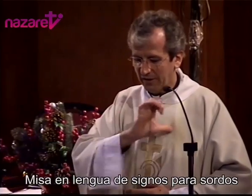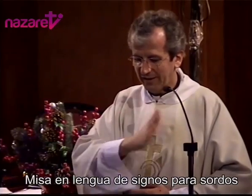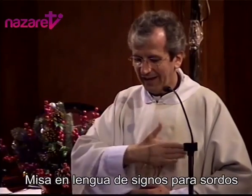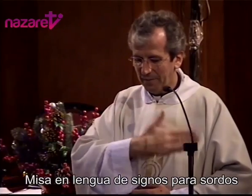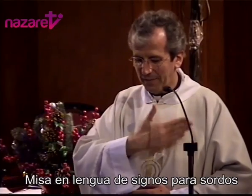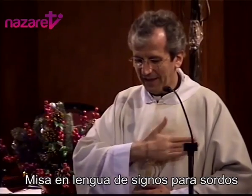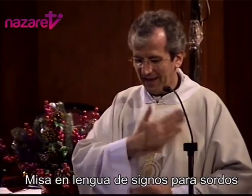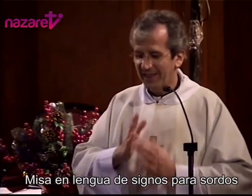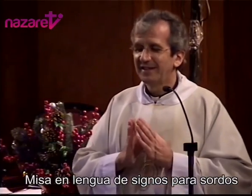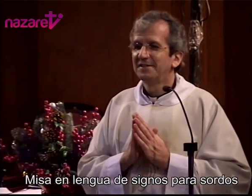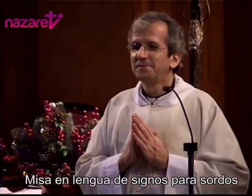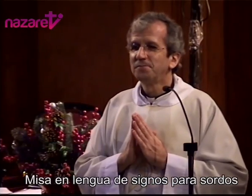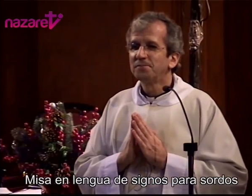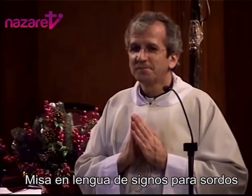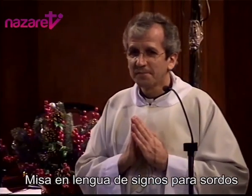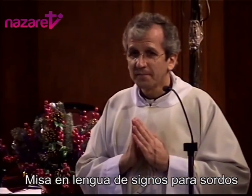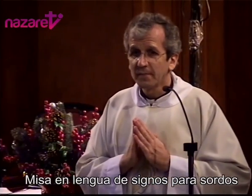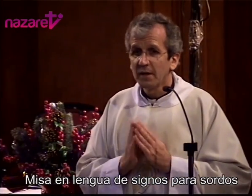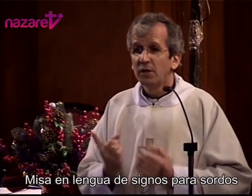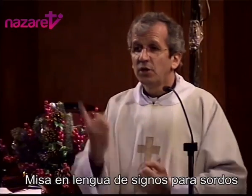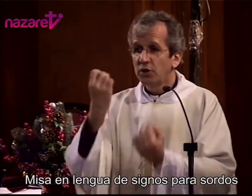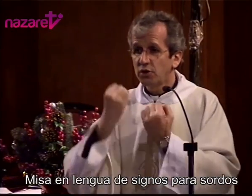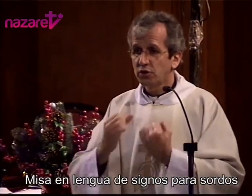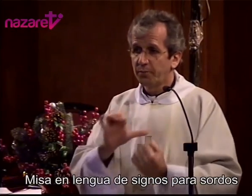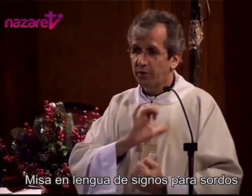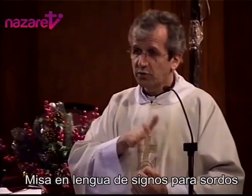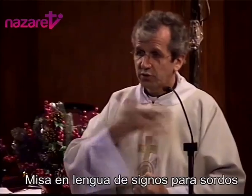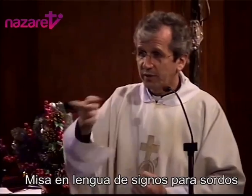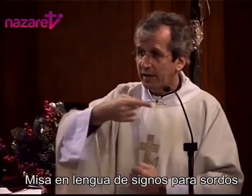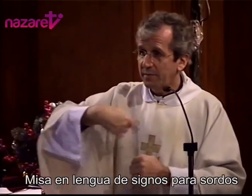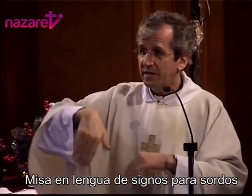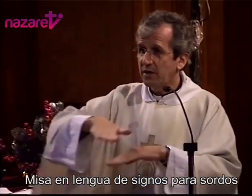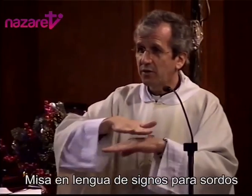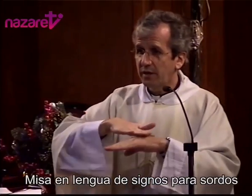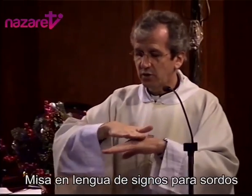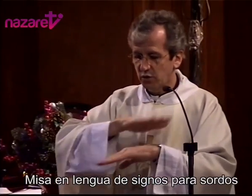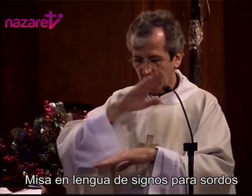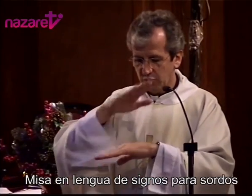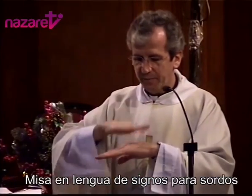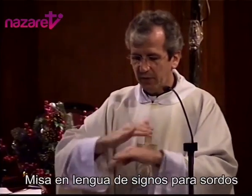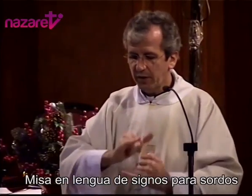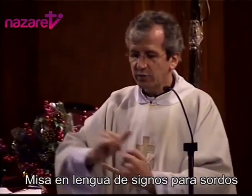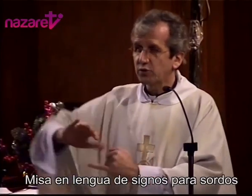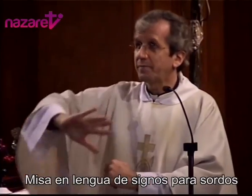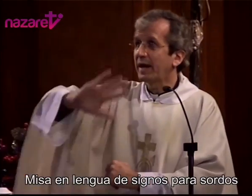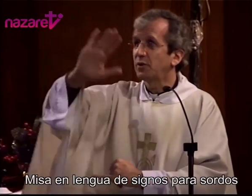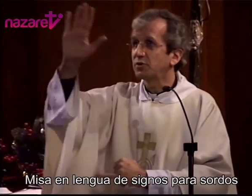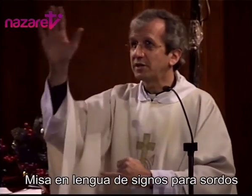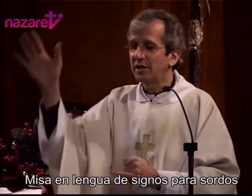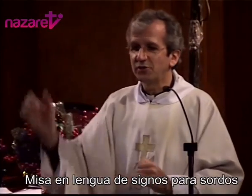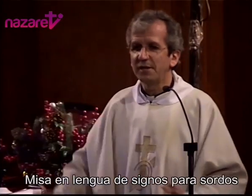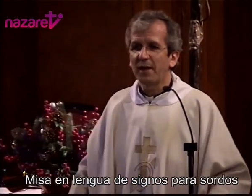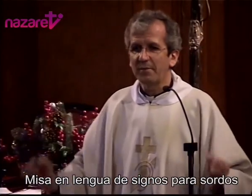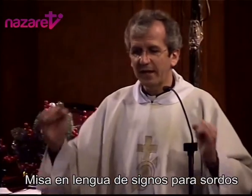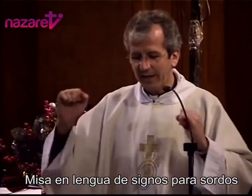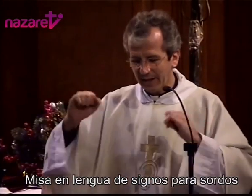Señor, ten piedad. Señor, ten piedad. Dios Todopoderoso, tenga misericordia de nosotros, perdone nuestros pecados y